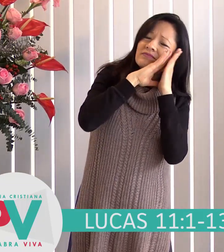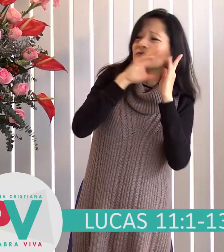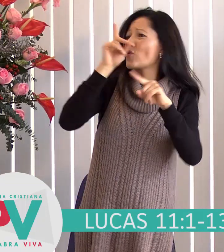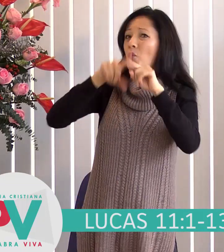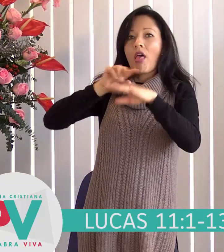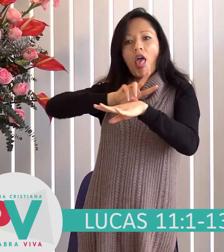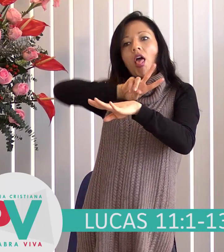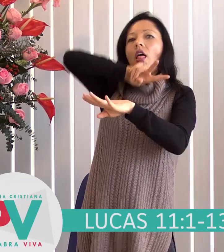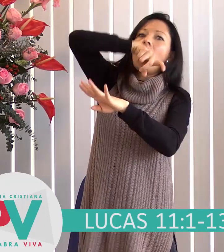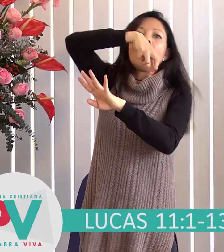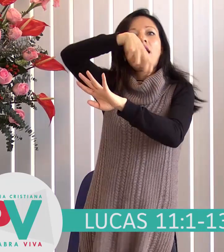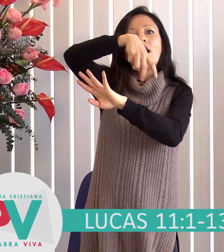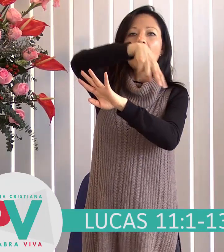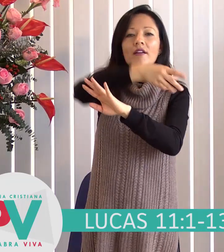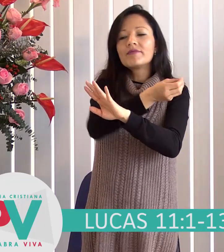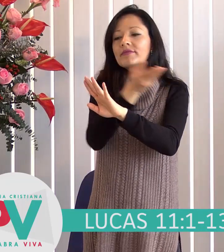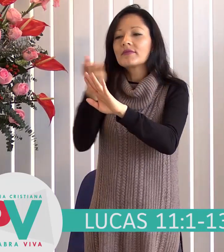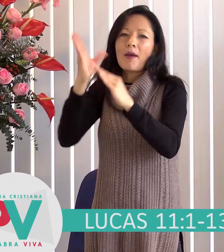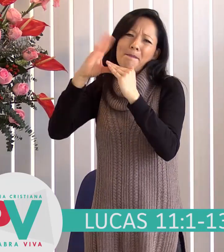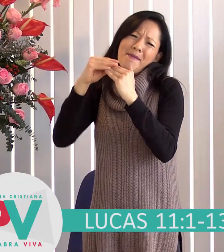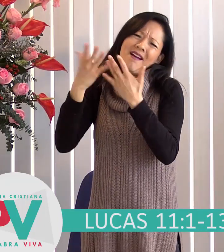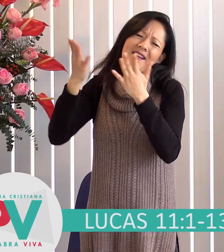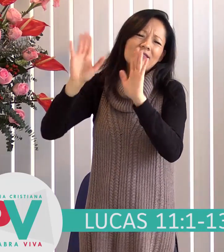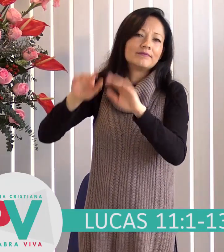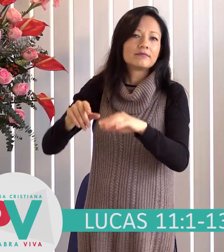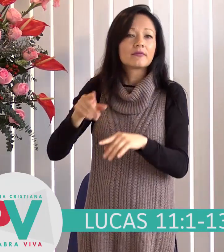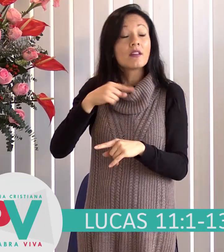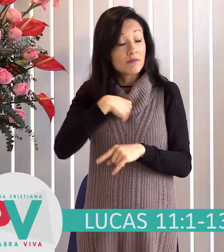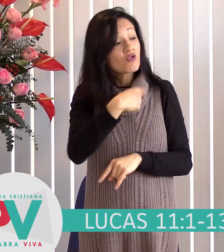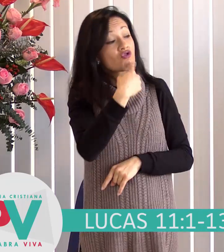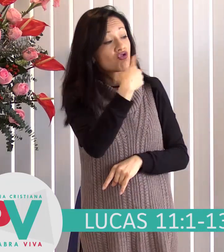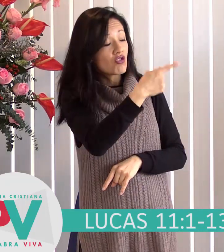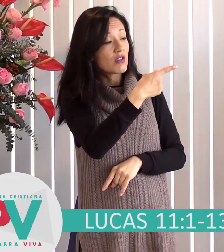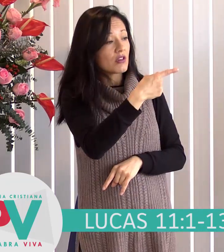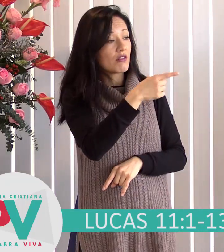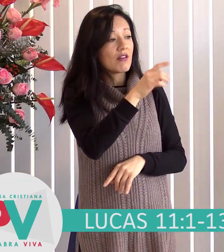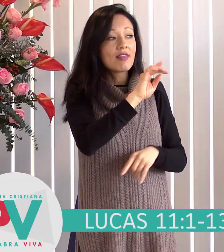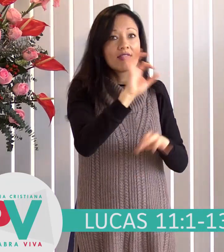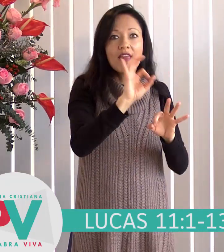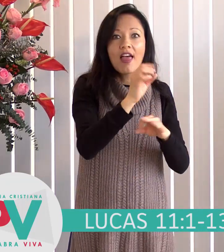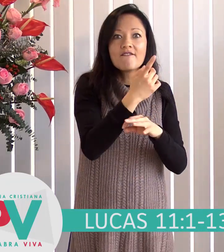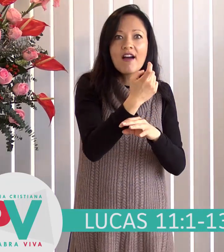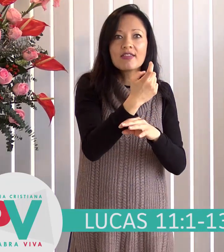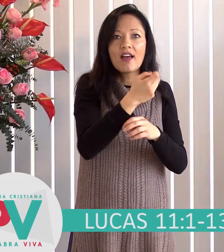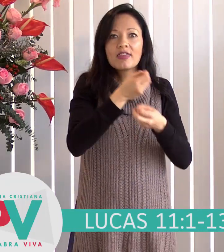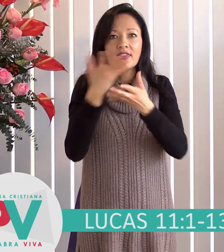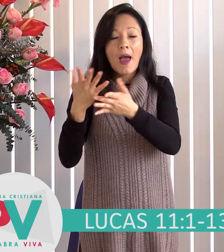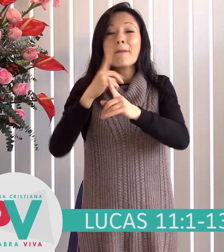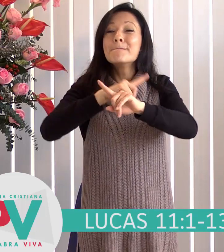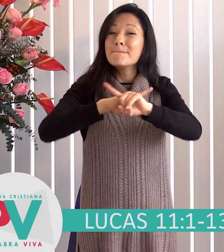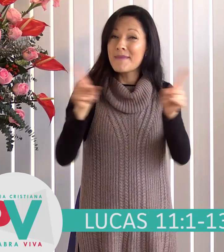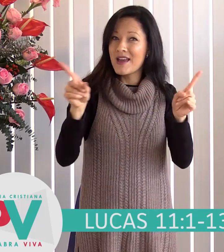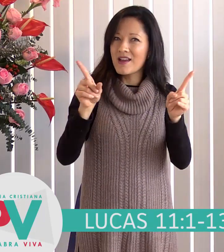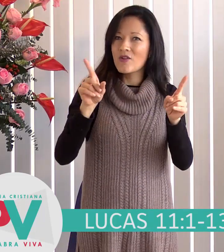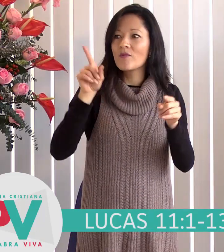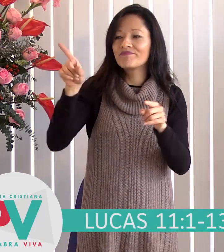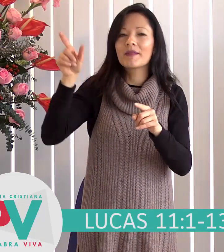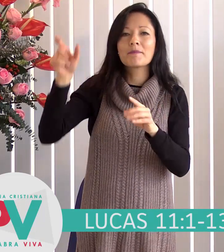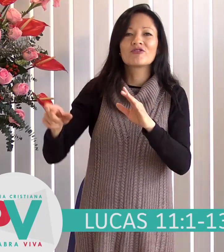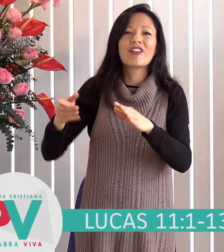puedo levantarme y dártelos? Os digo que aunque no se levante a dárselos por ser su amigo, sin embargo por